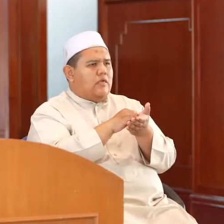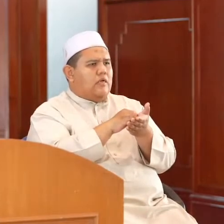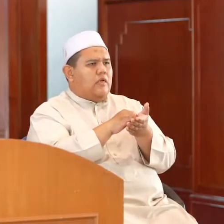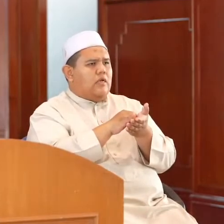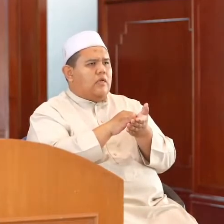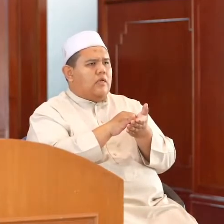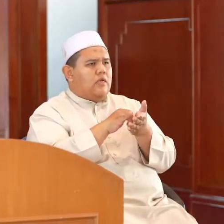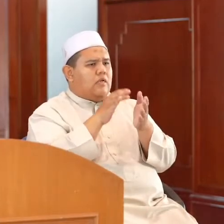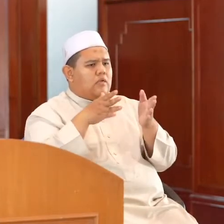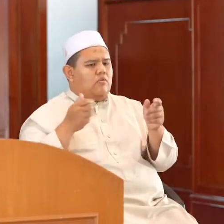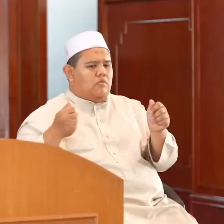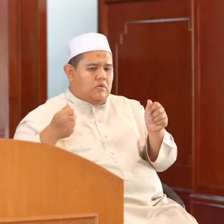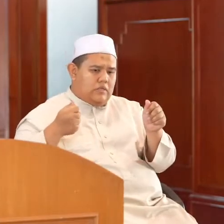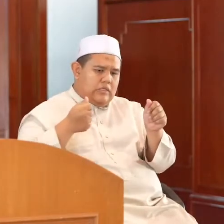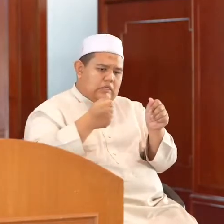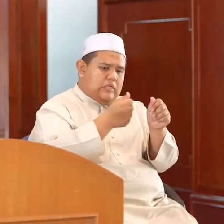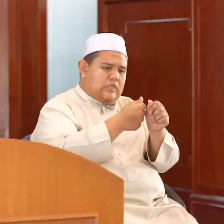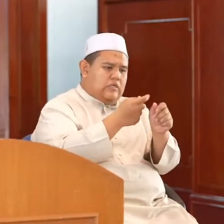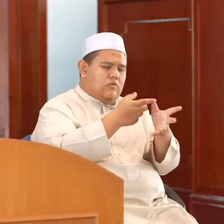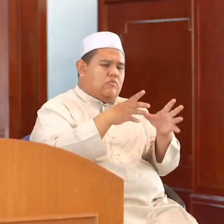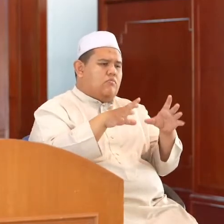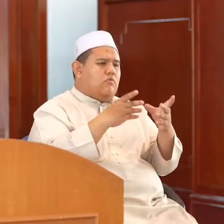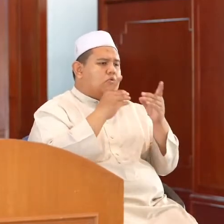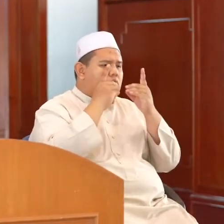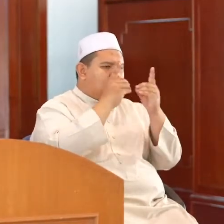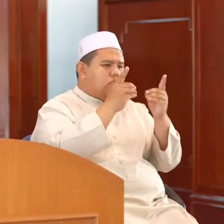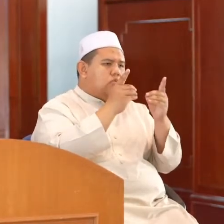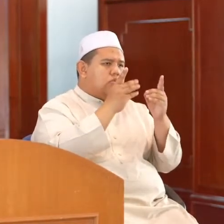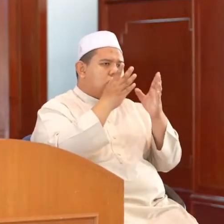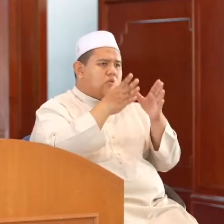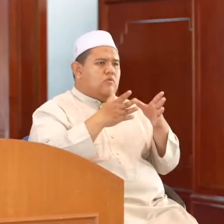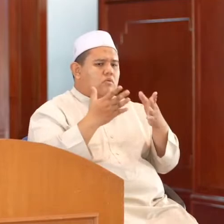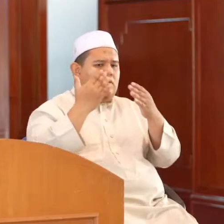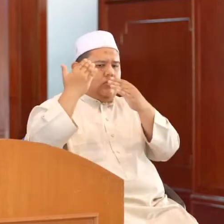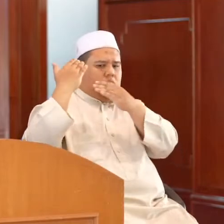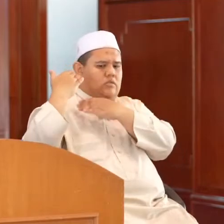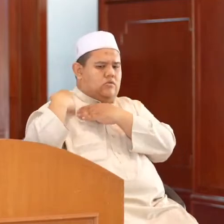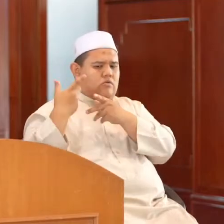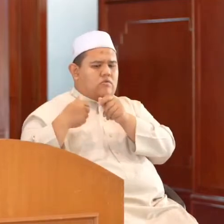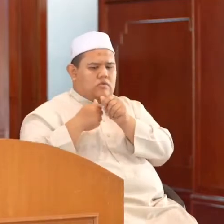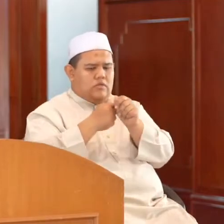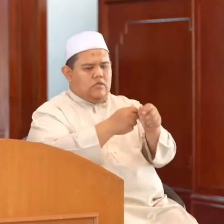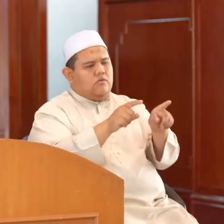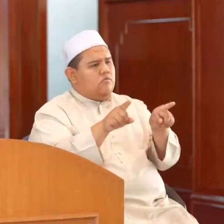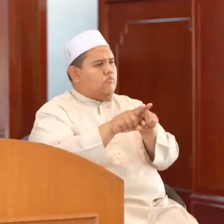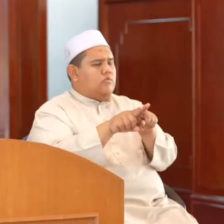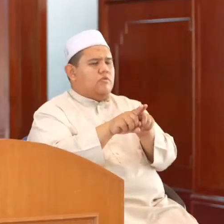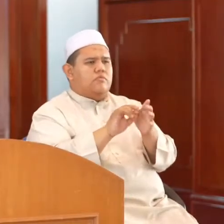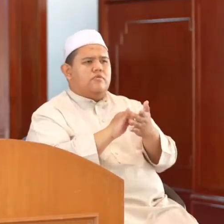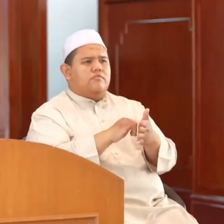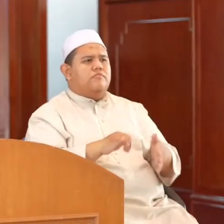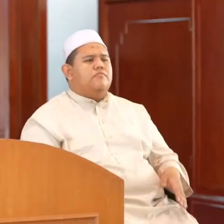ikutan yang tak baik, dia kena dosa, dan dia tanggung dosa orang yang ikut sebab dia buat macam tu.